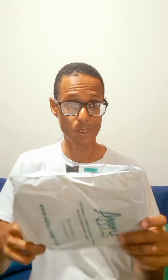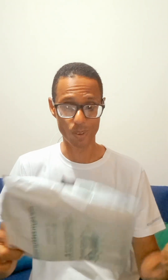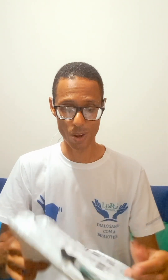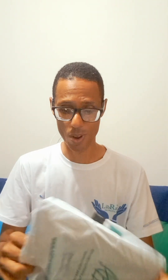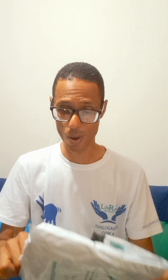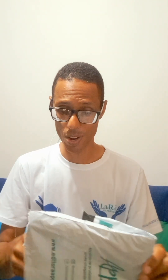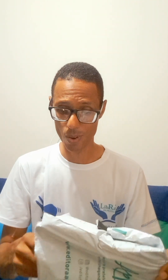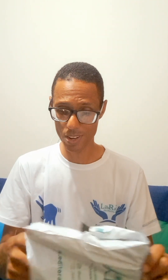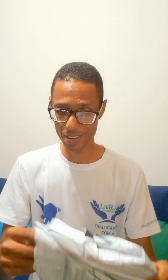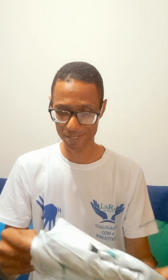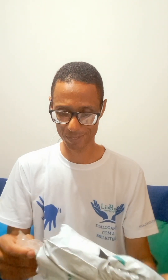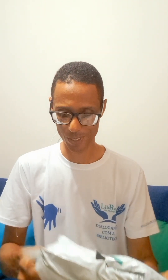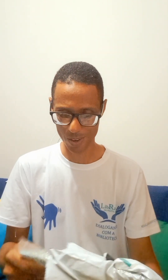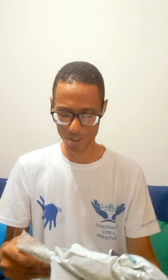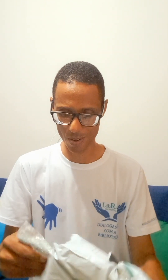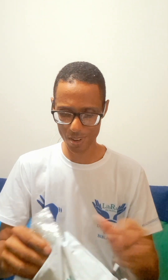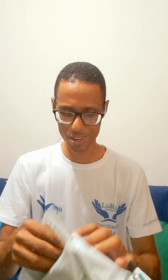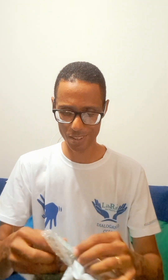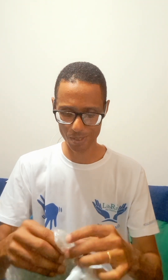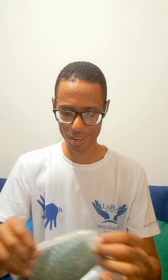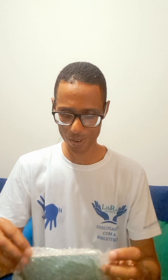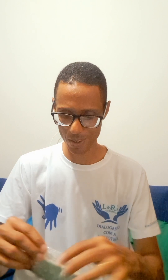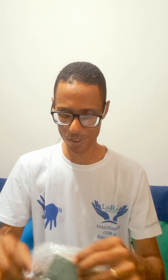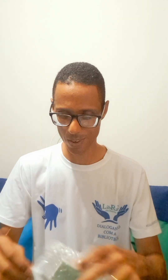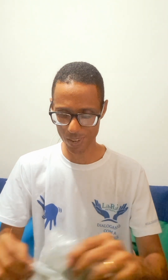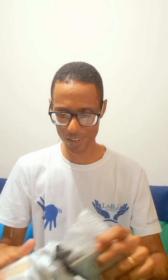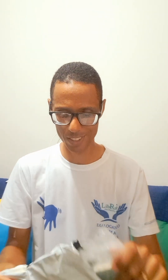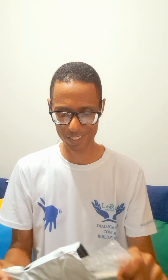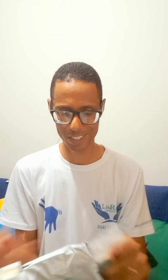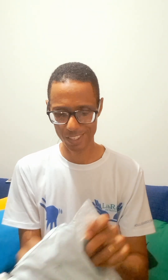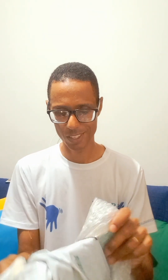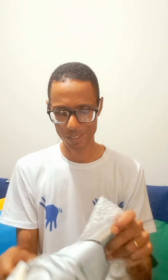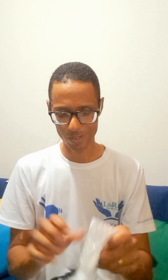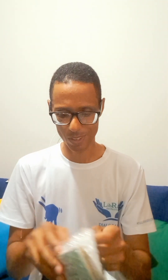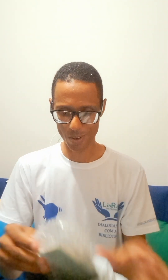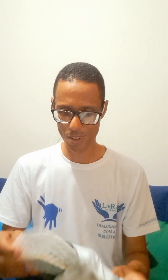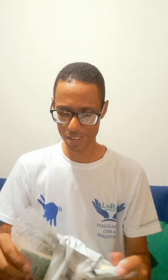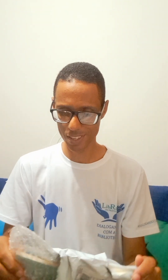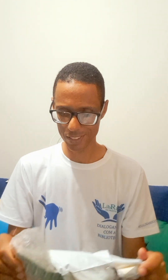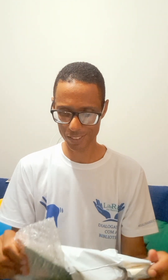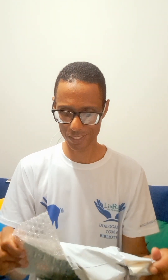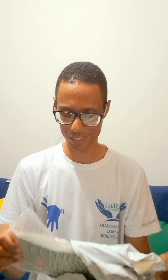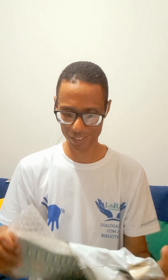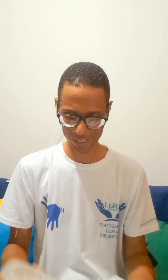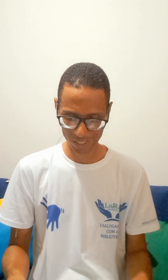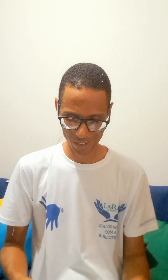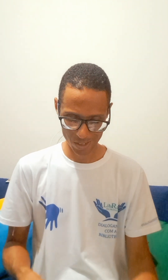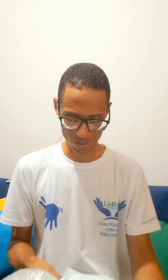Olha, olha, olha, olha, olha, olha, olha, olha, olha, olha, olha, olha, olha, olha,